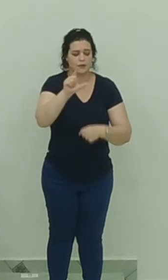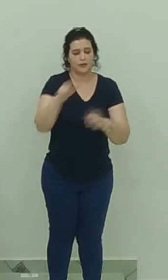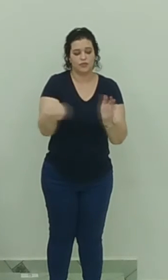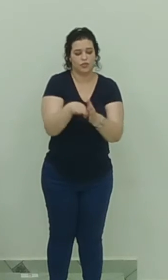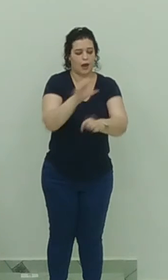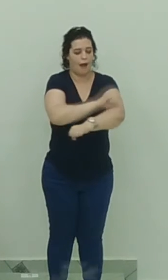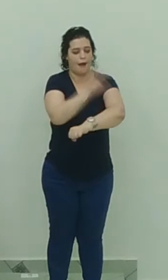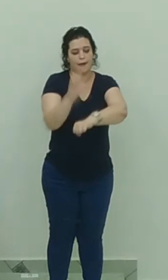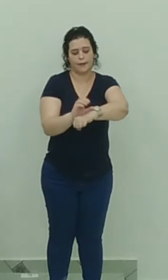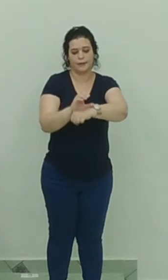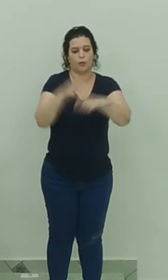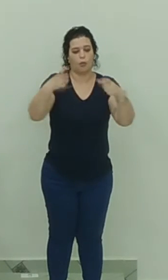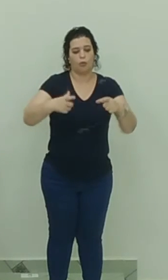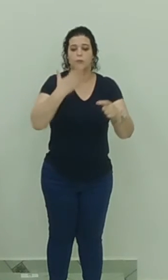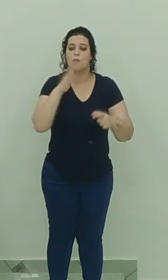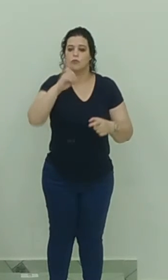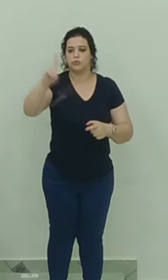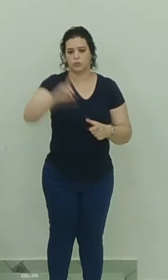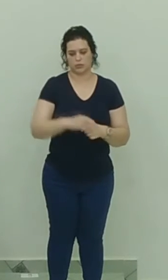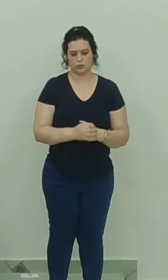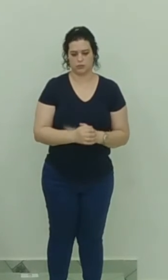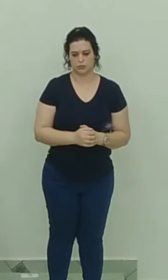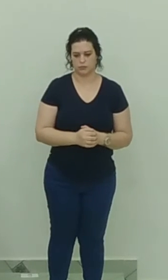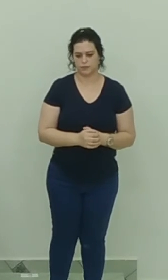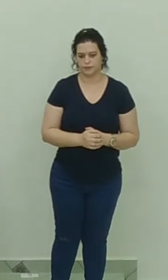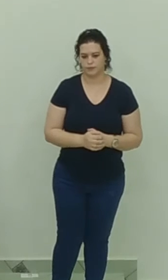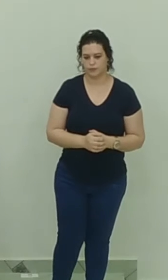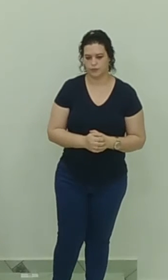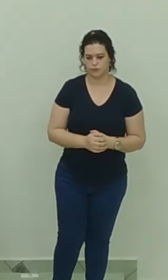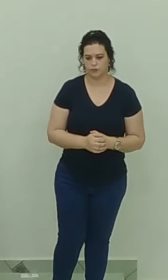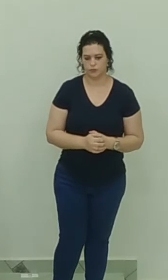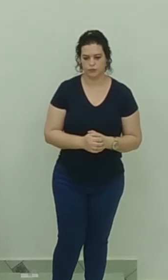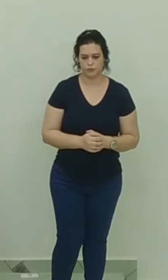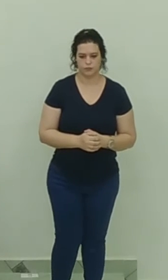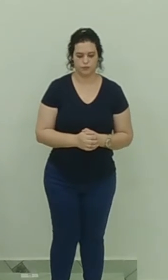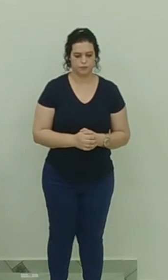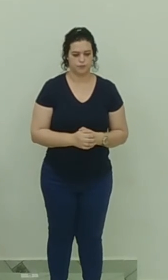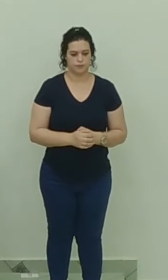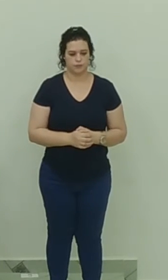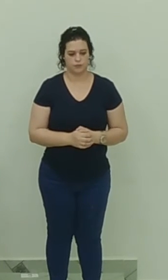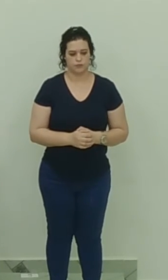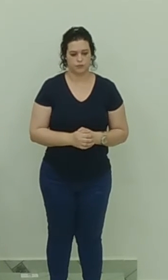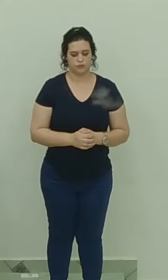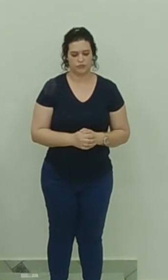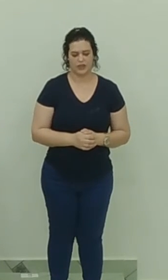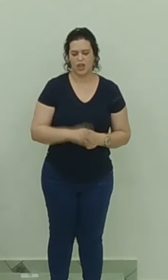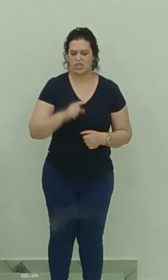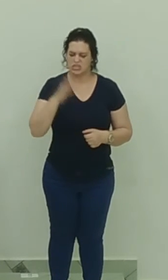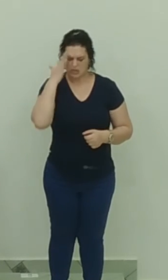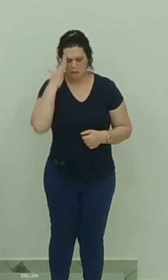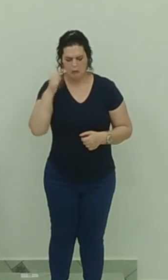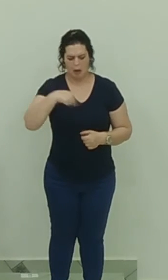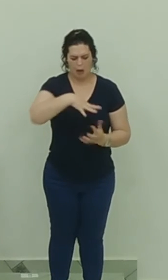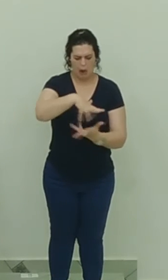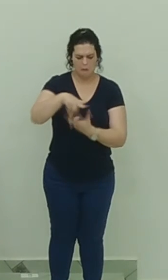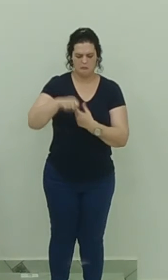sem santificação, nessa caminhada aqui, nossa, desse mundo tenebroso, a gente não vê a Deus.